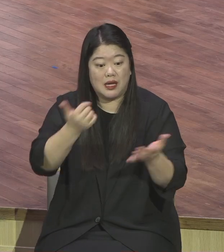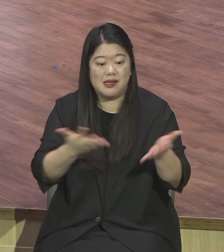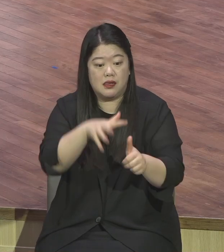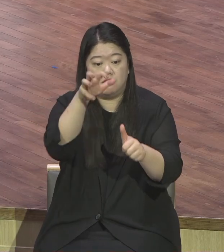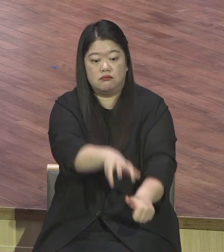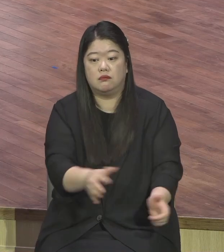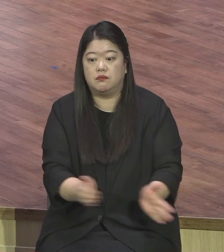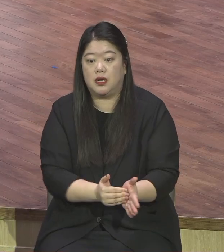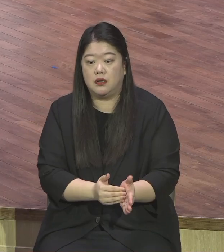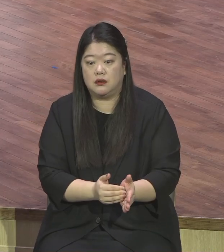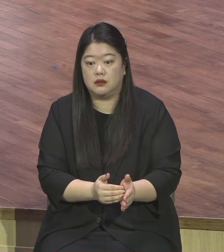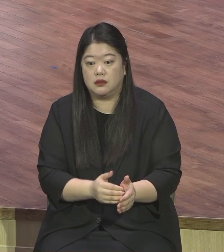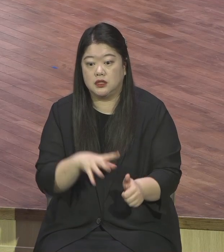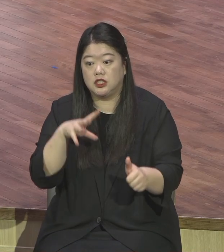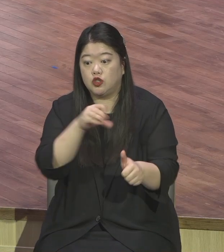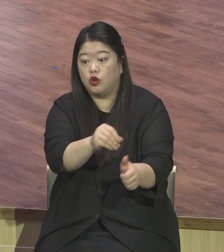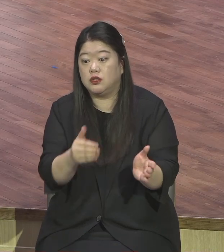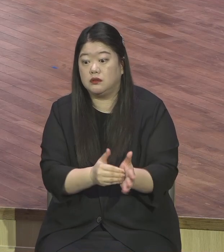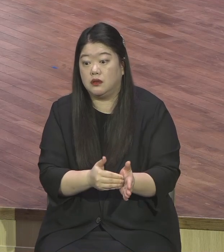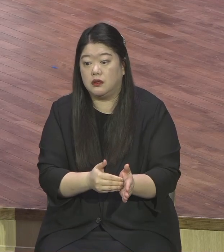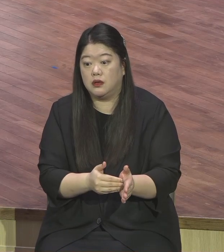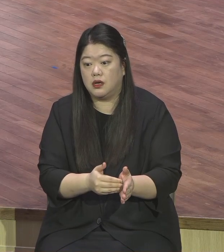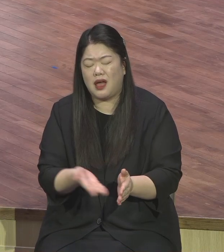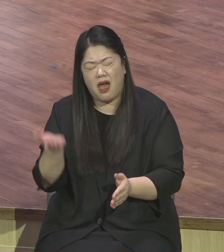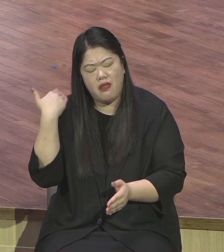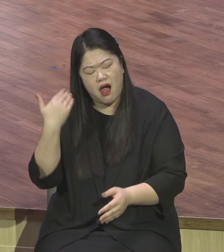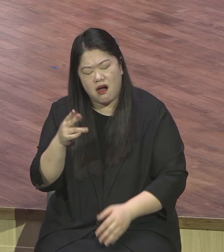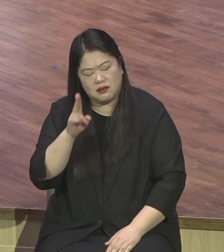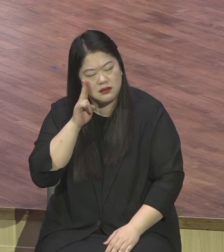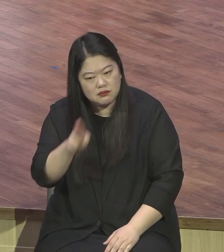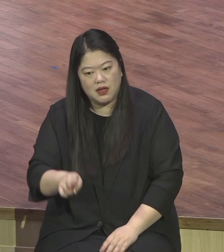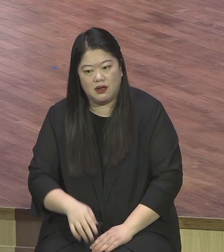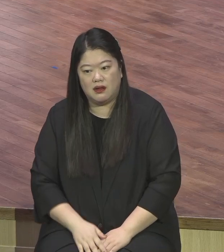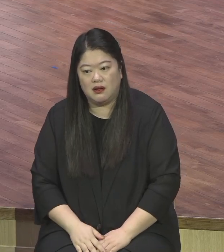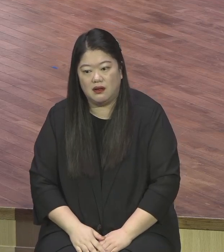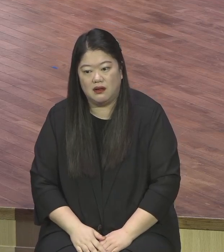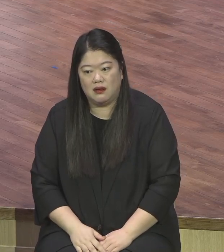최근에 일어나고 있는 아프가니스탄 사태를 보면 알아요.